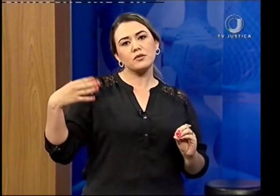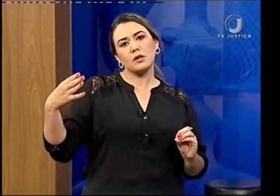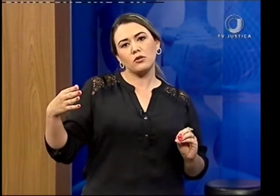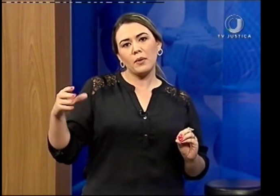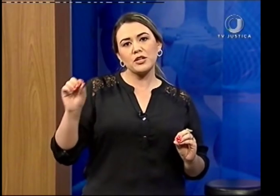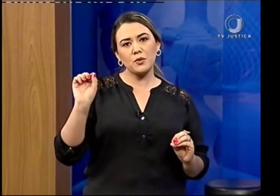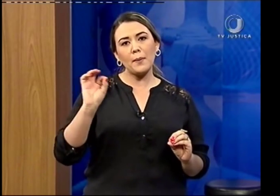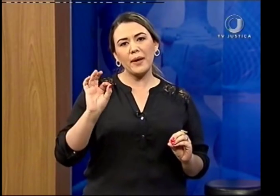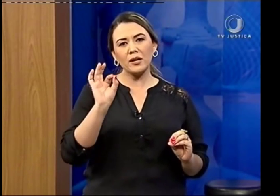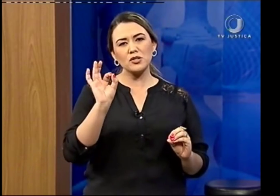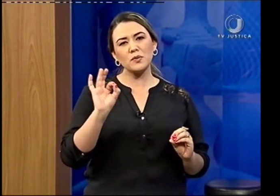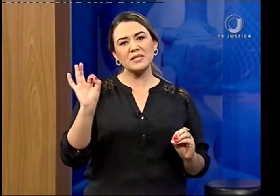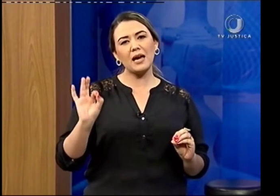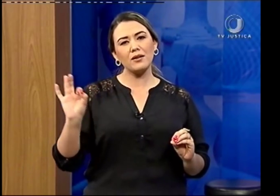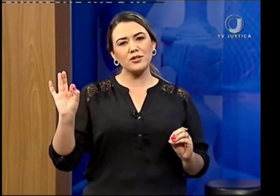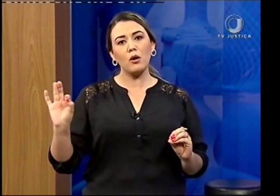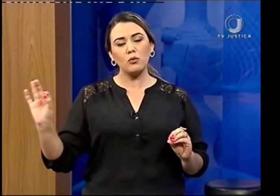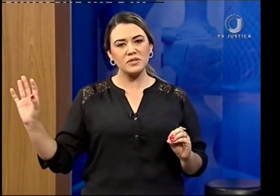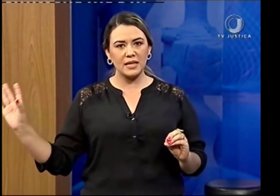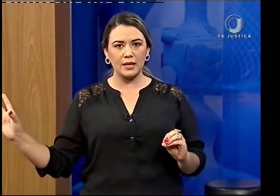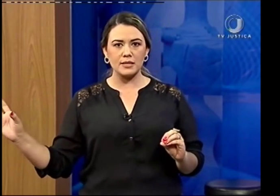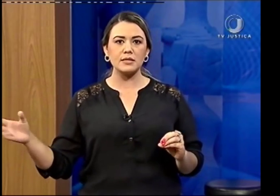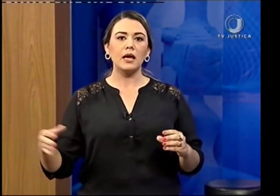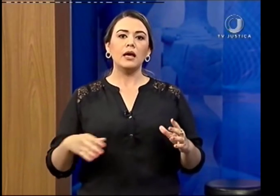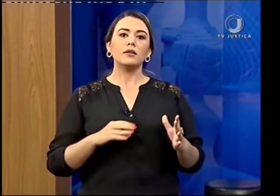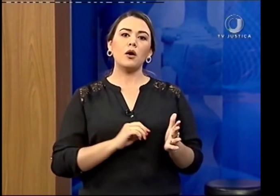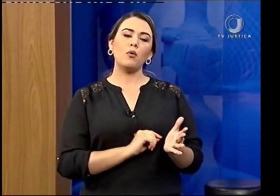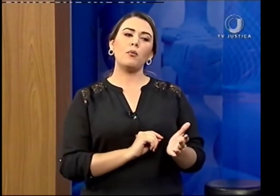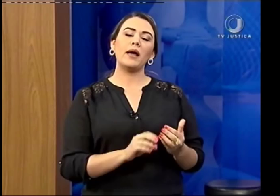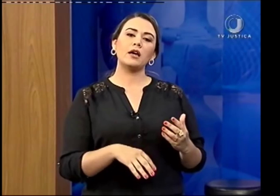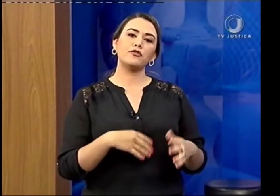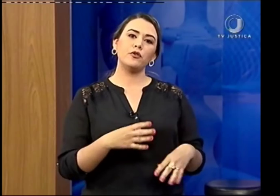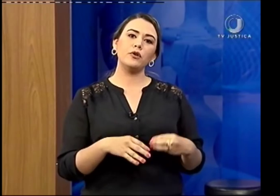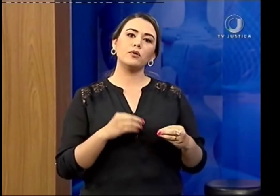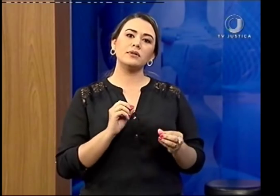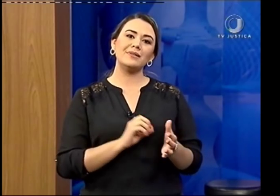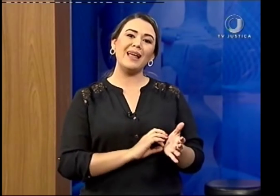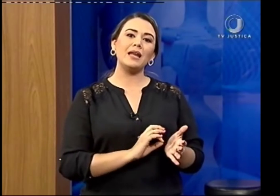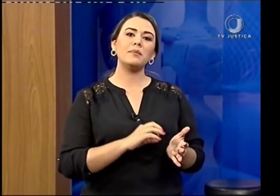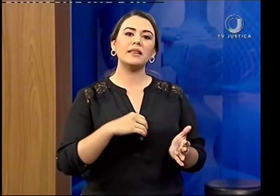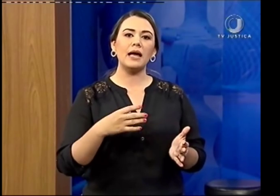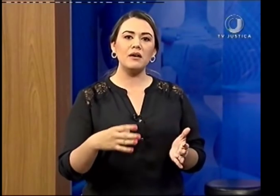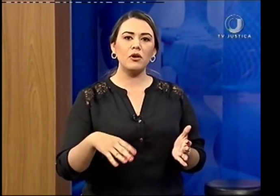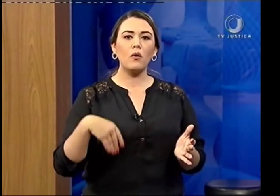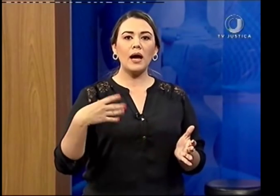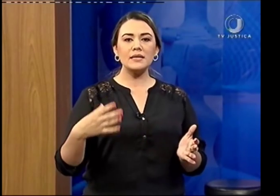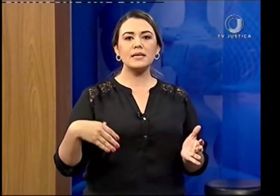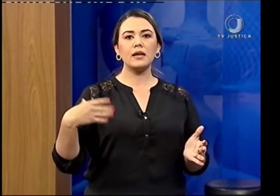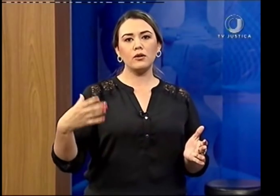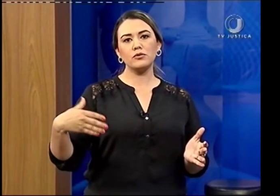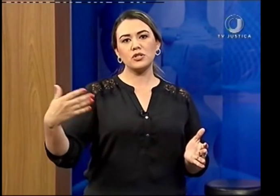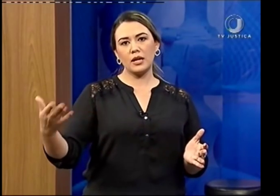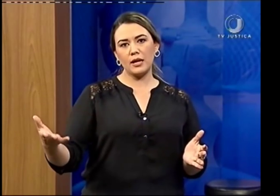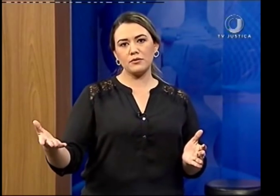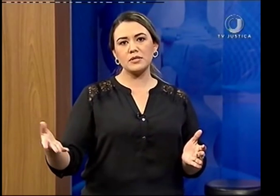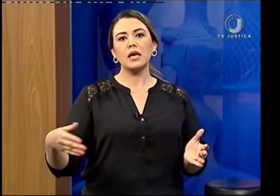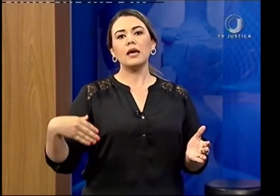garantidos ao doméstico apenas numa escala de alguns deles. Então, o parágrafo único delimitava quais seriam os direitos